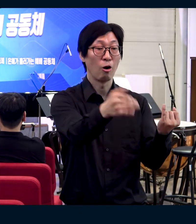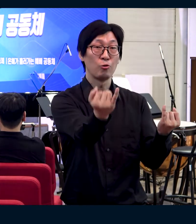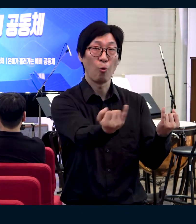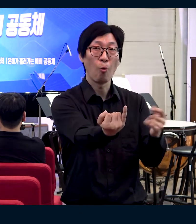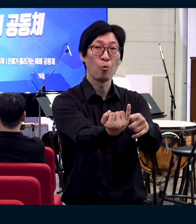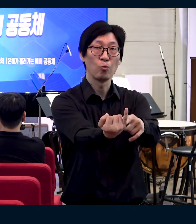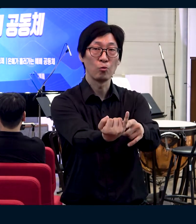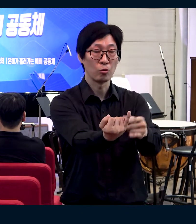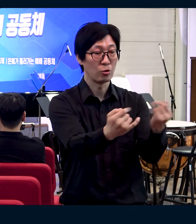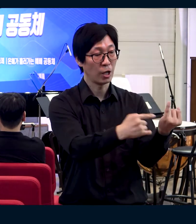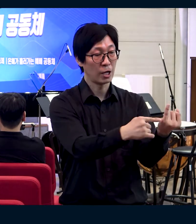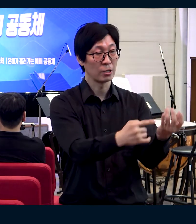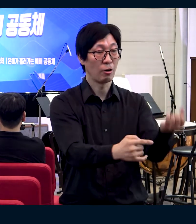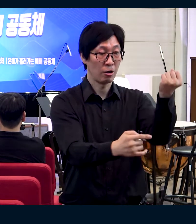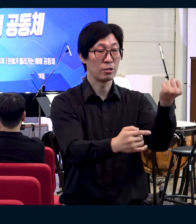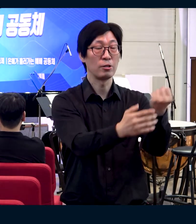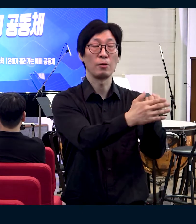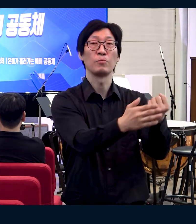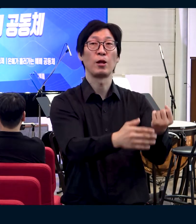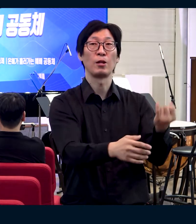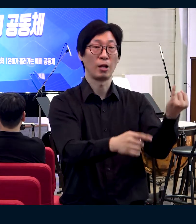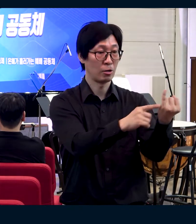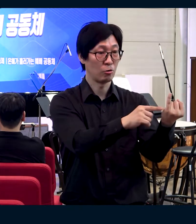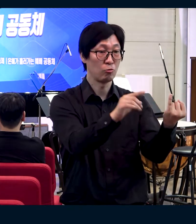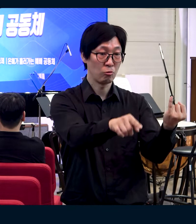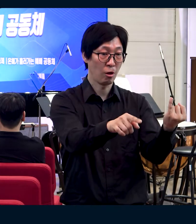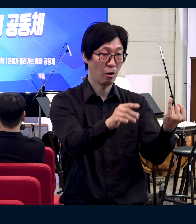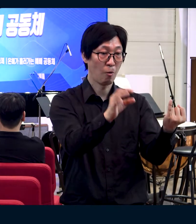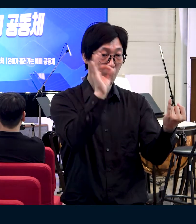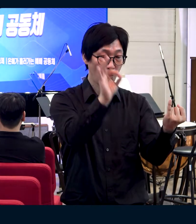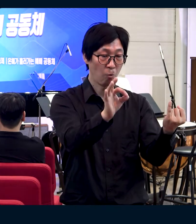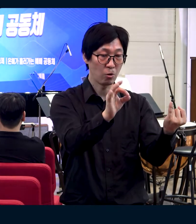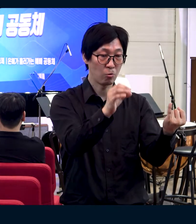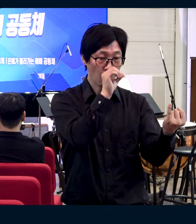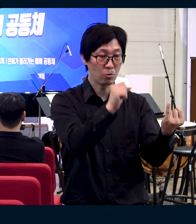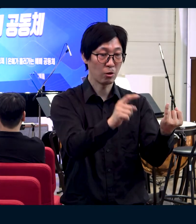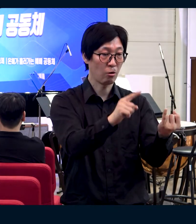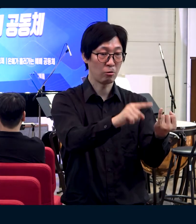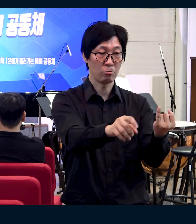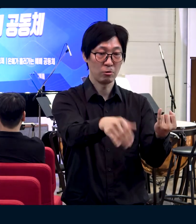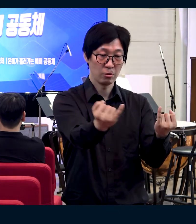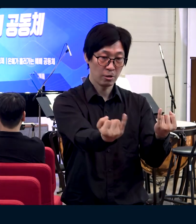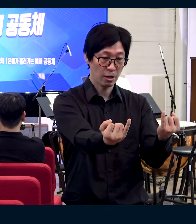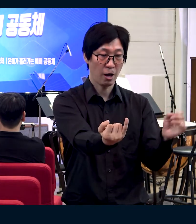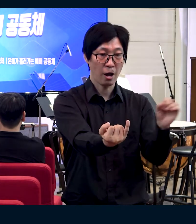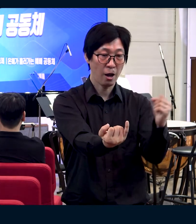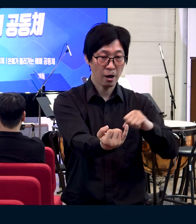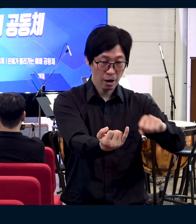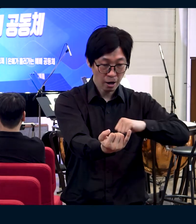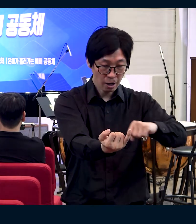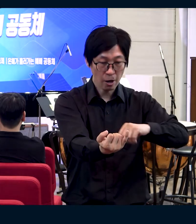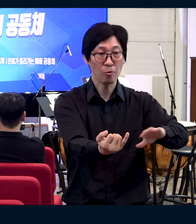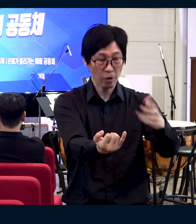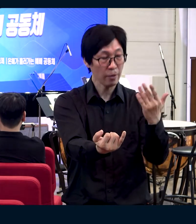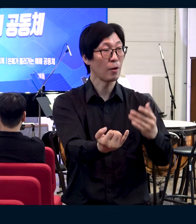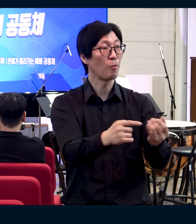여종은 당신의 수중에 있으니 당신의 눈에 좋을 대로 그에게 행하라 라고 말하면서,